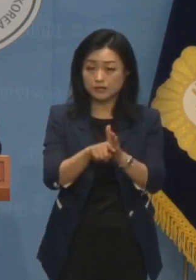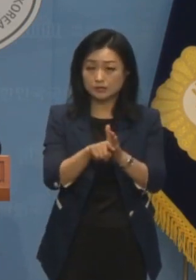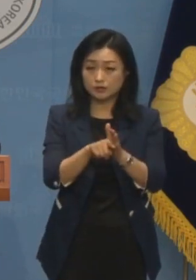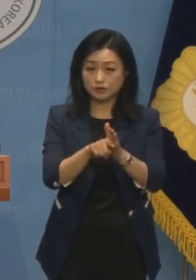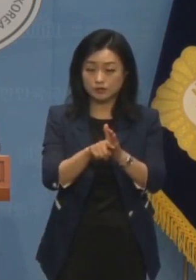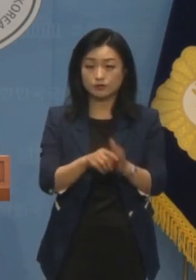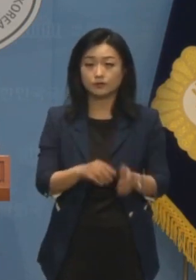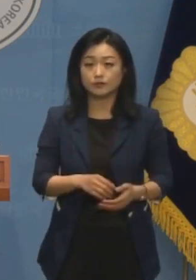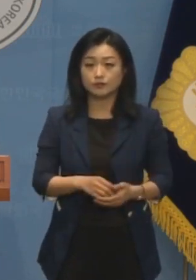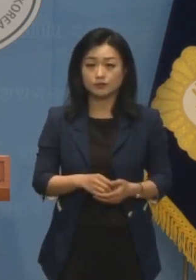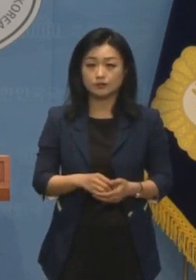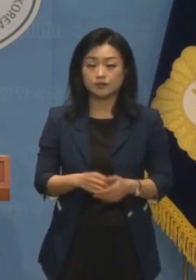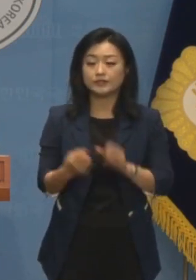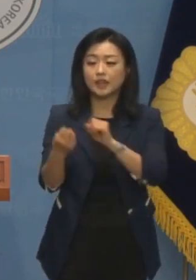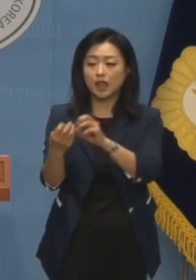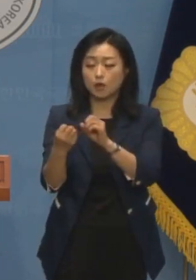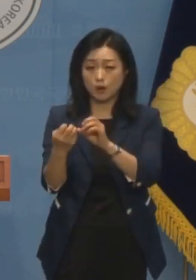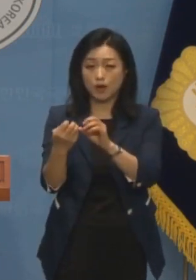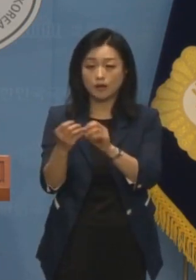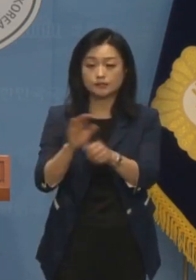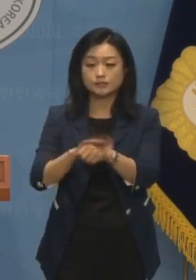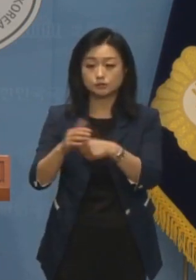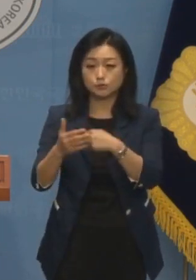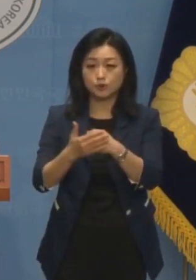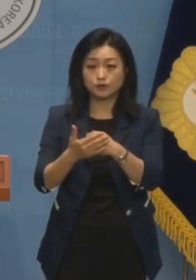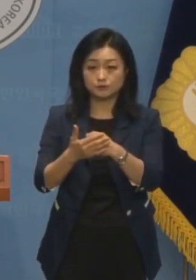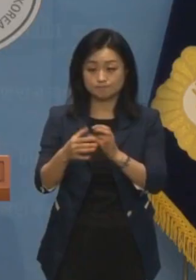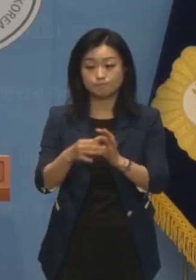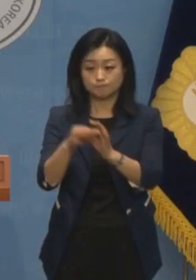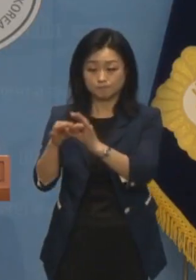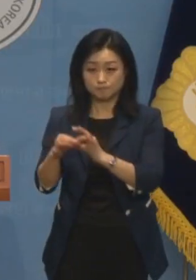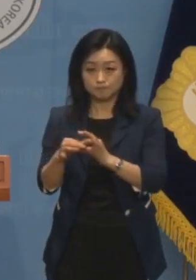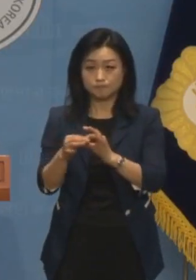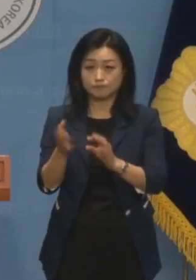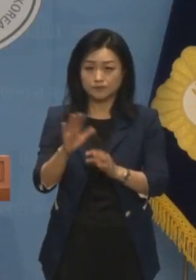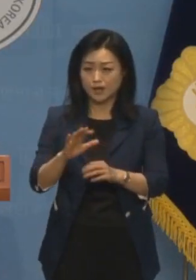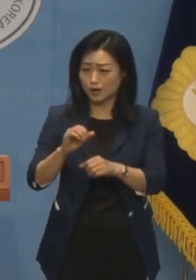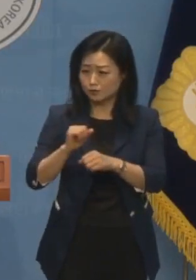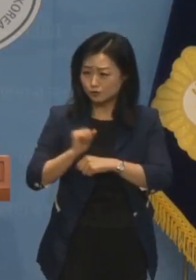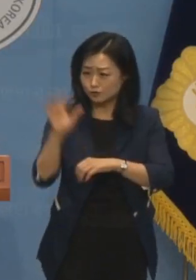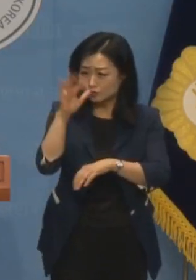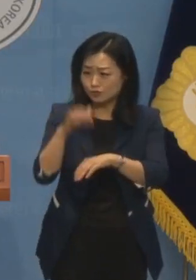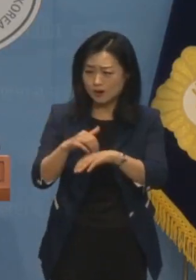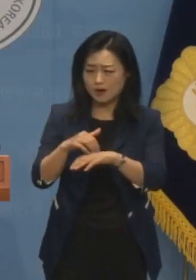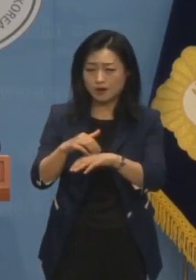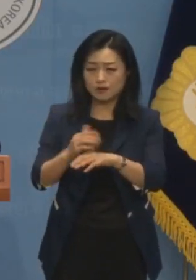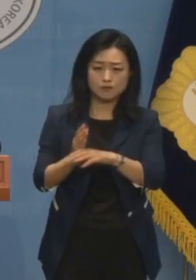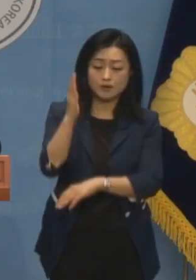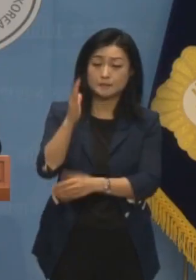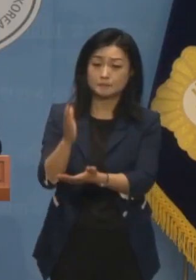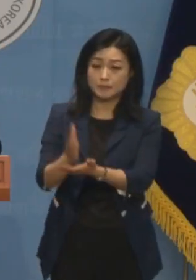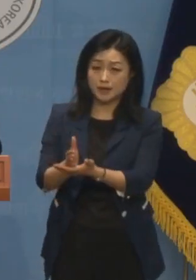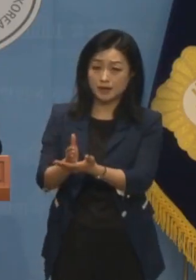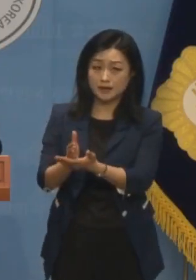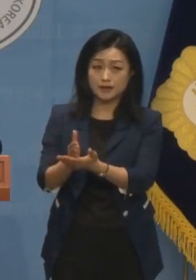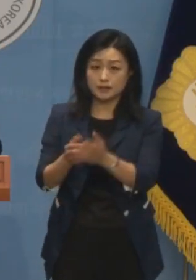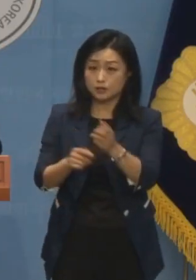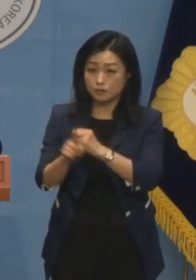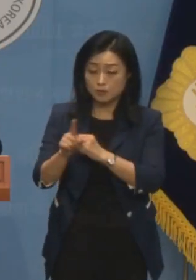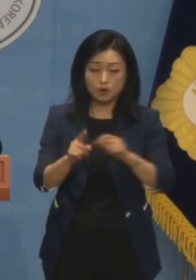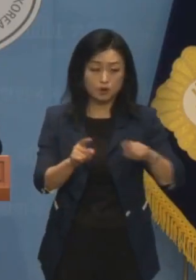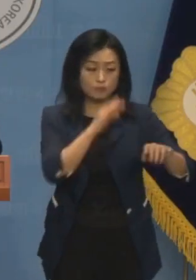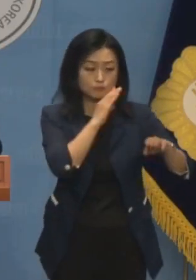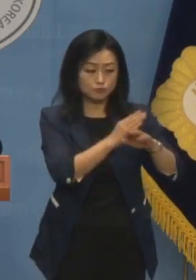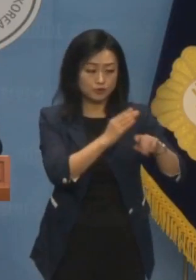적극 지원하더라도 동맹 수준의 한미일 군사협력은 절대 안 됩니다. 왜냐하면 그것은 북중러